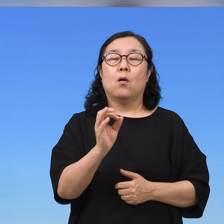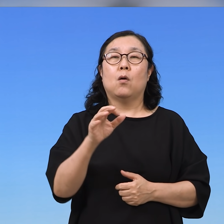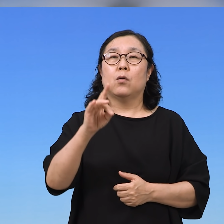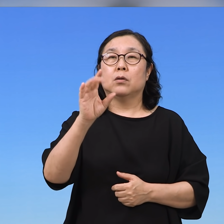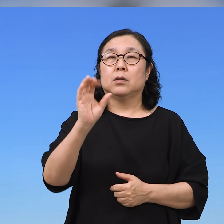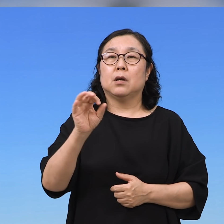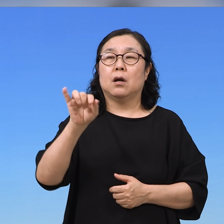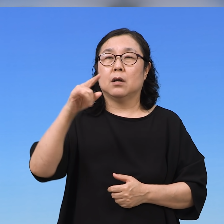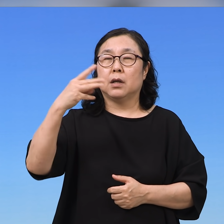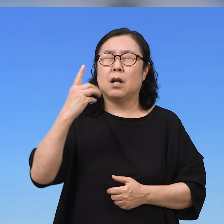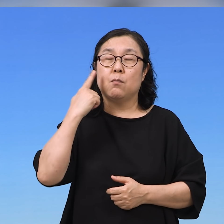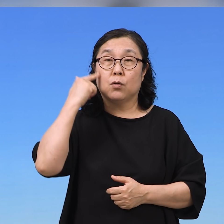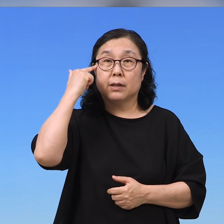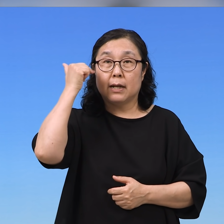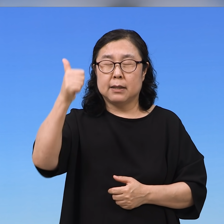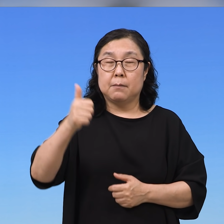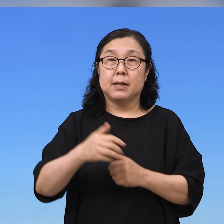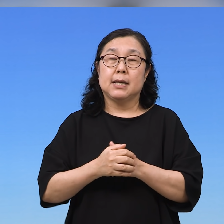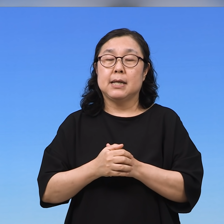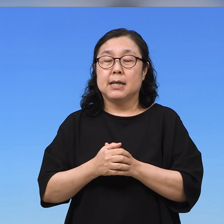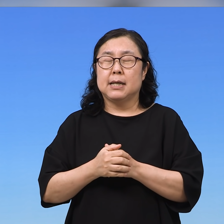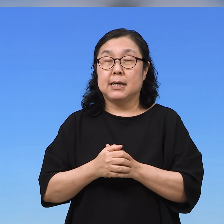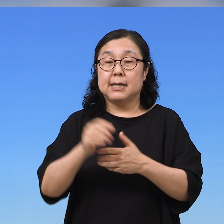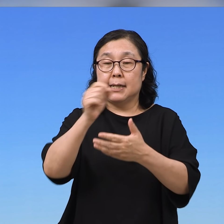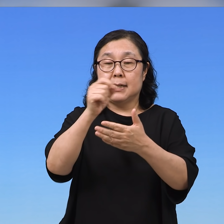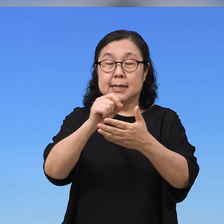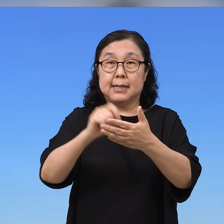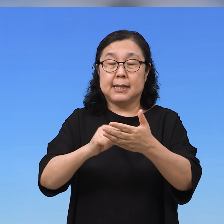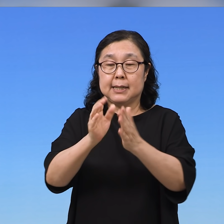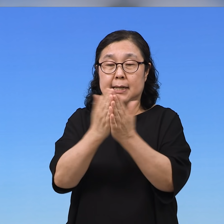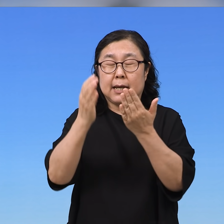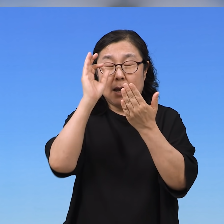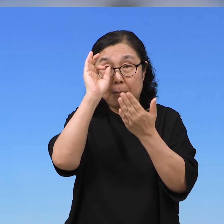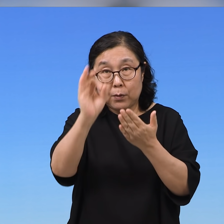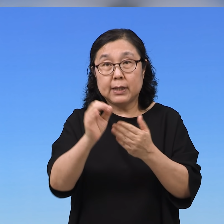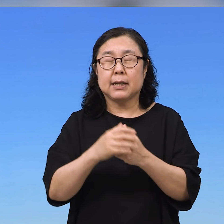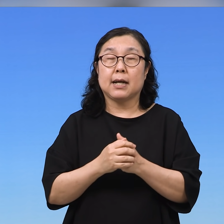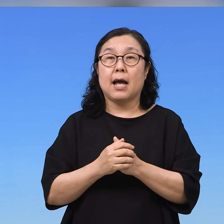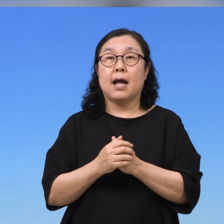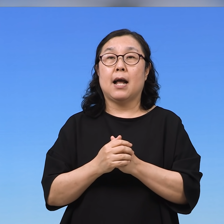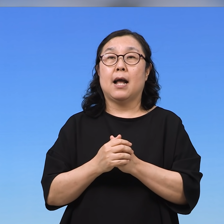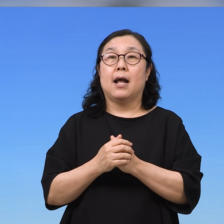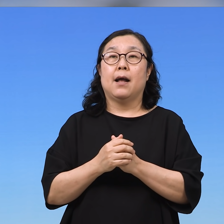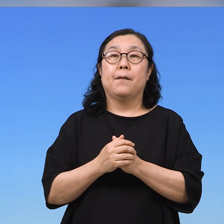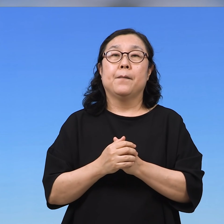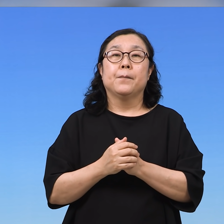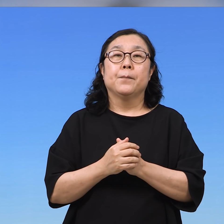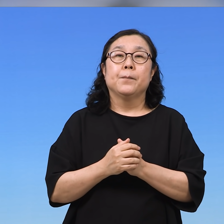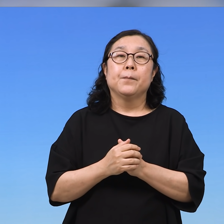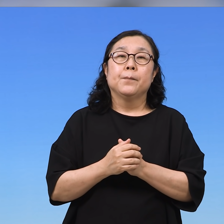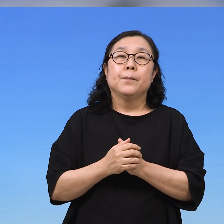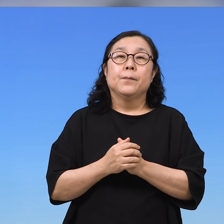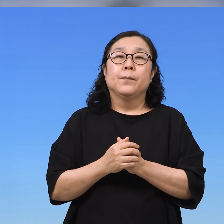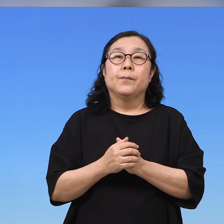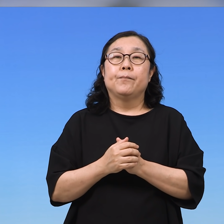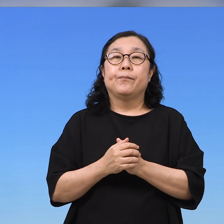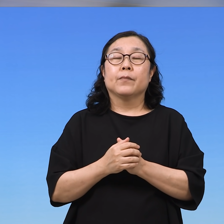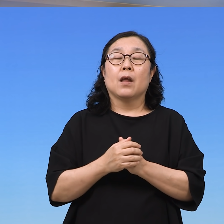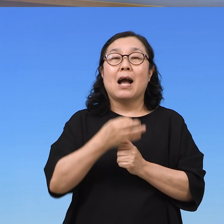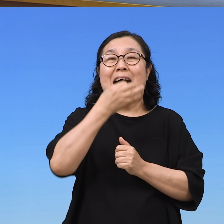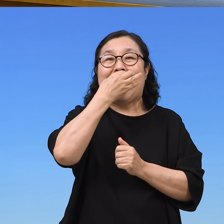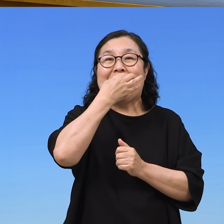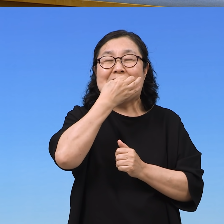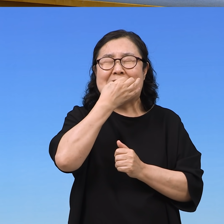홍정기 목사님이 쓰신 책에 보니까요, 나인 홀든 리브의 말을 인용하는데 이게 참 의미가 있습니다. 화면으로 한번 보십시오.